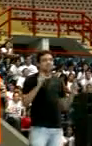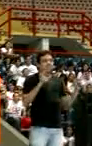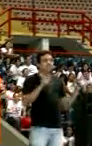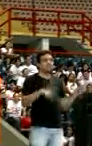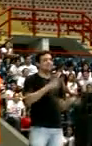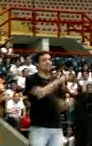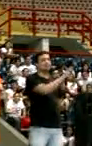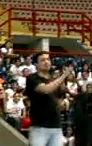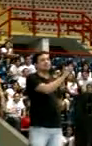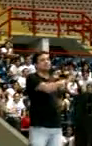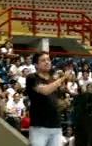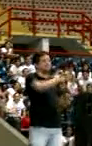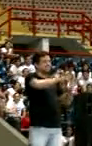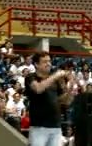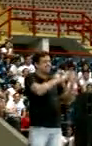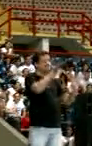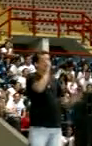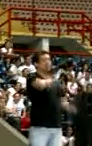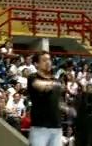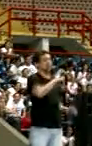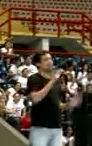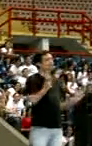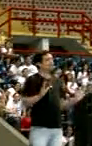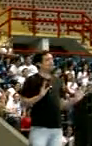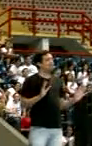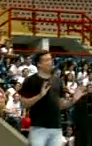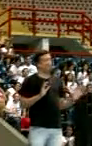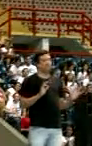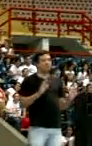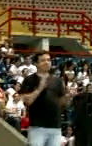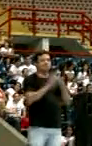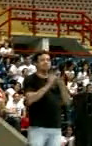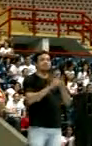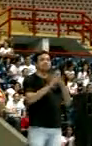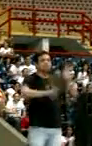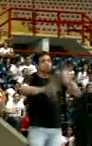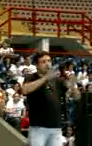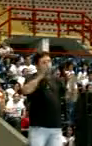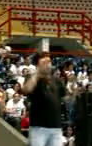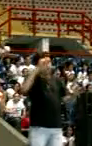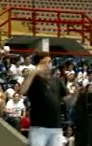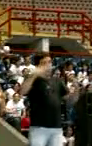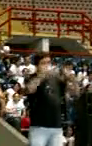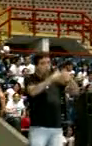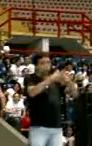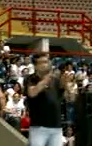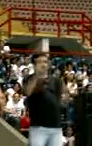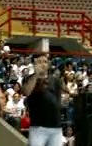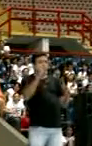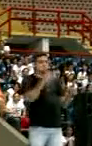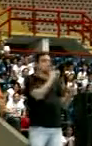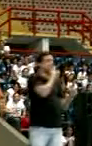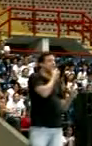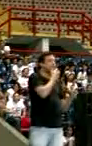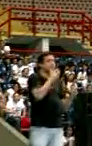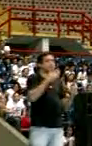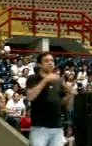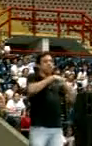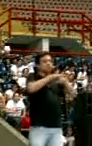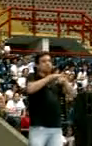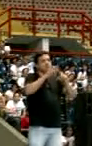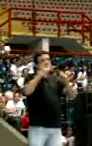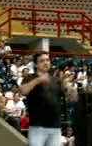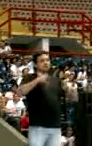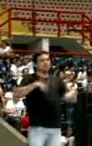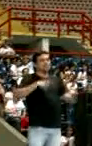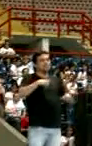ele é Dark, é do mal, tá certo? Você cuidar para não confundir qual dos países que você pode falar que você tem que estar com